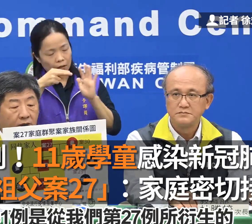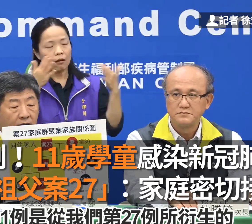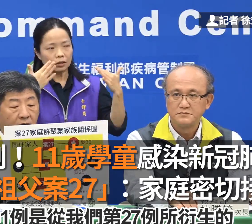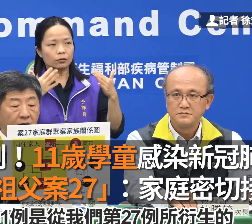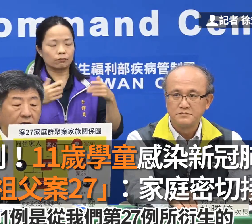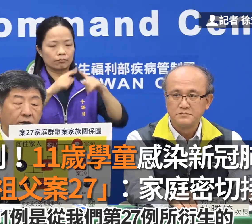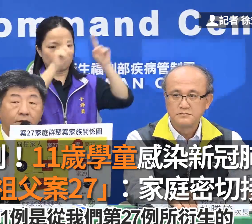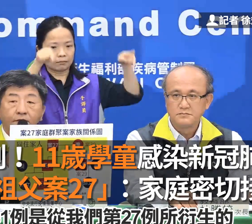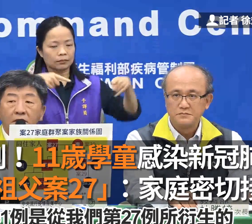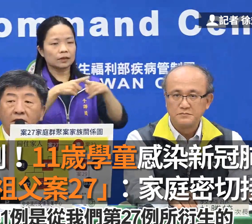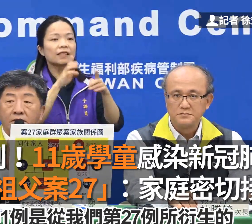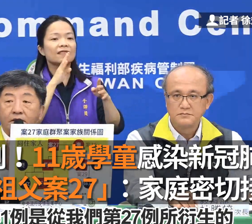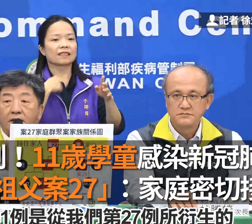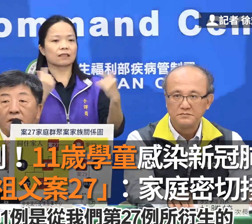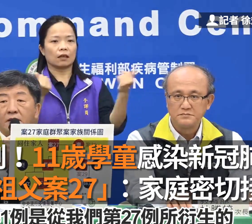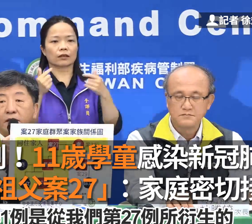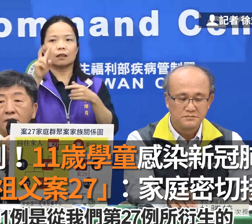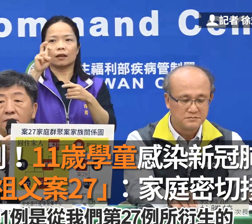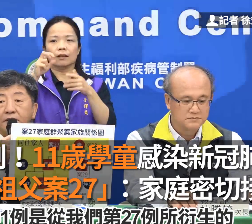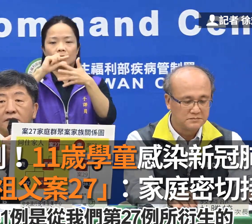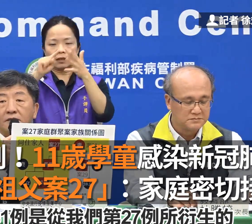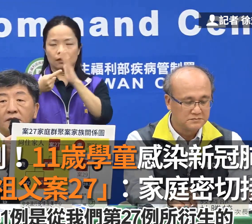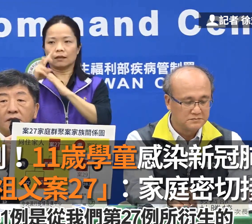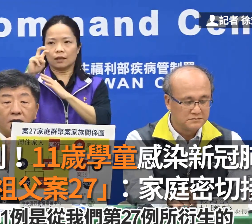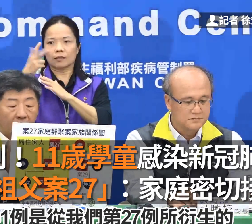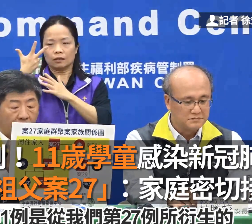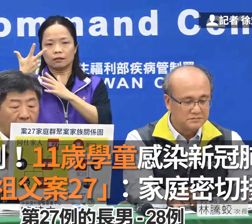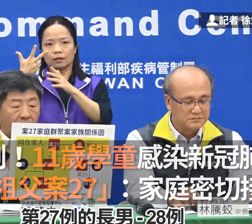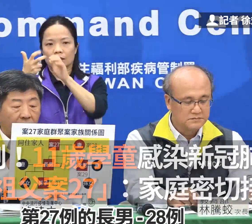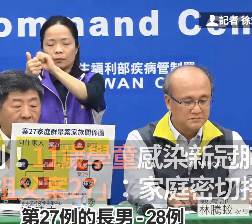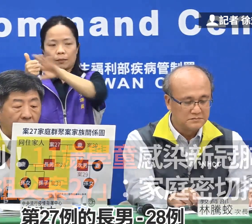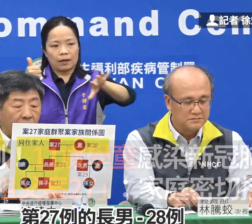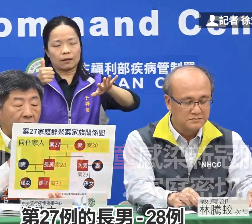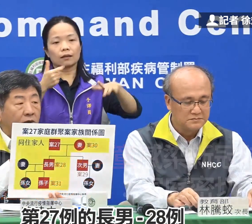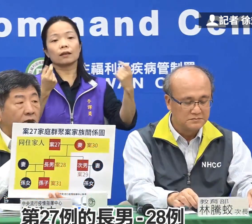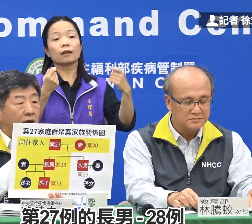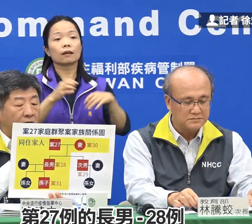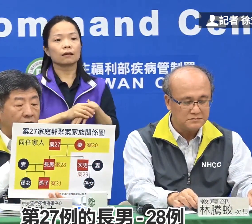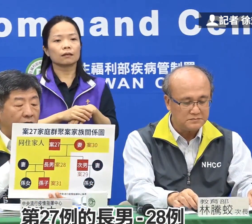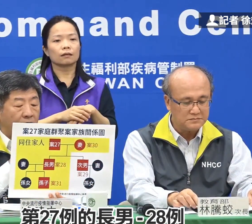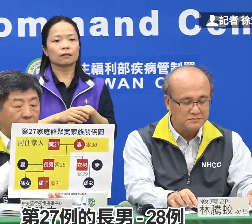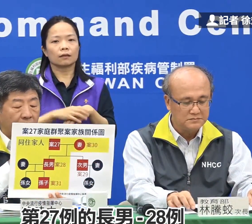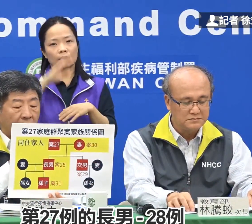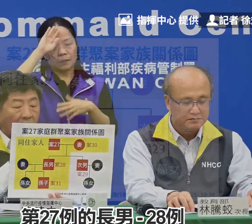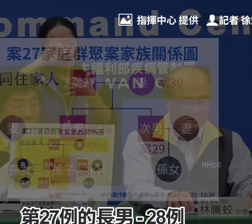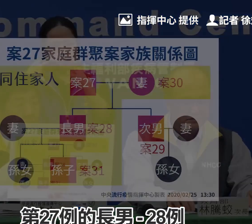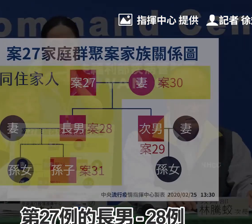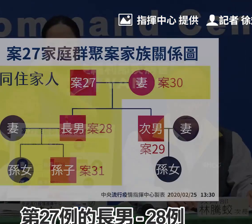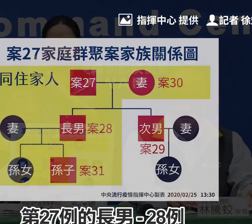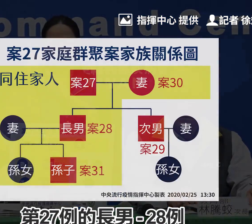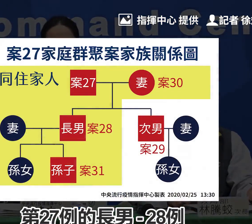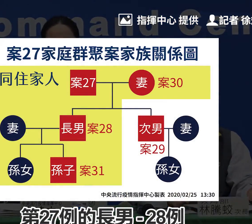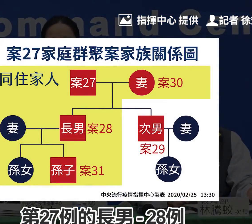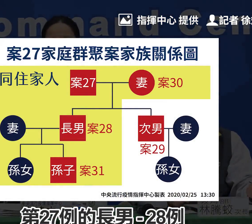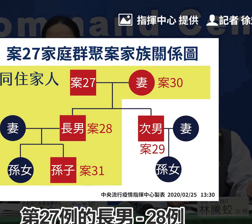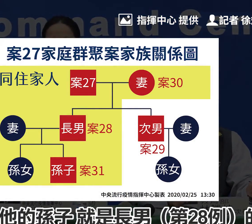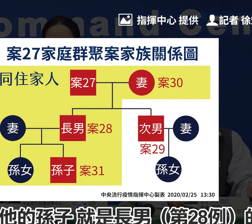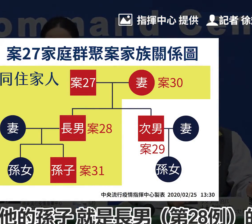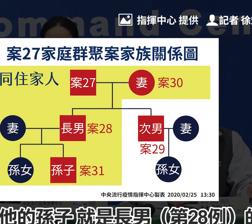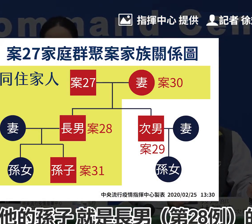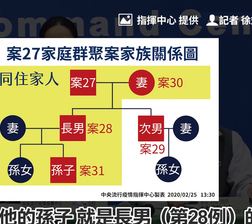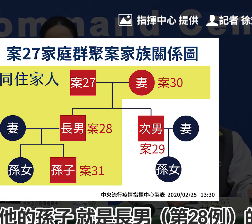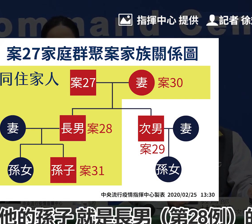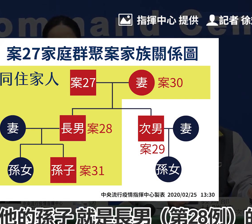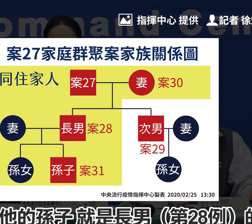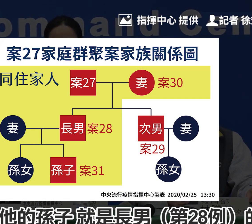好，第31例是从我们第27例哈所衍生的，好，就是第27例的长男28例，好，